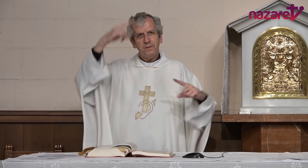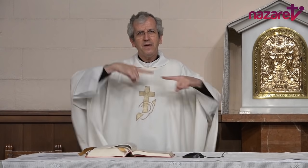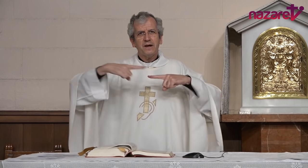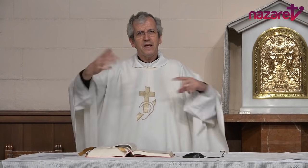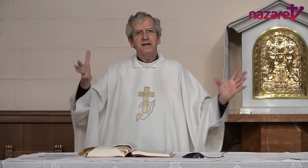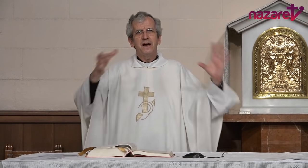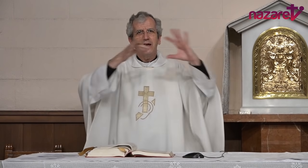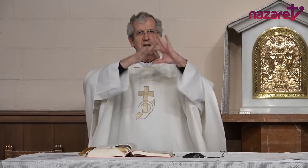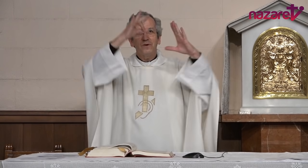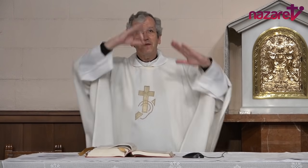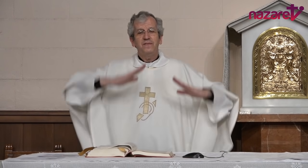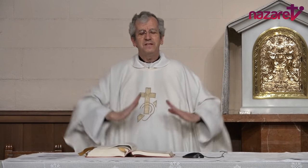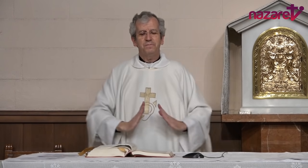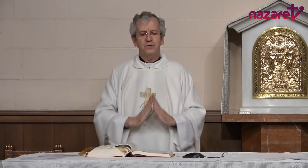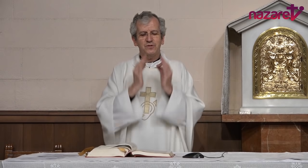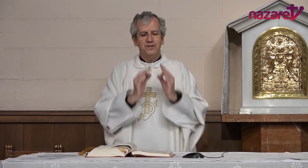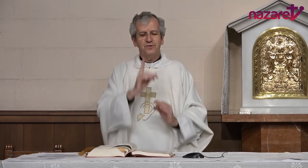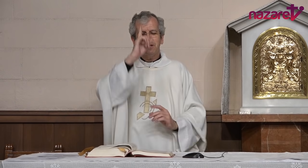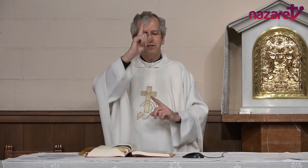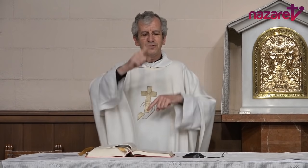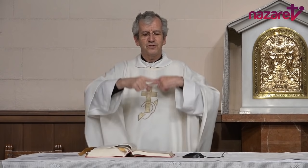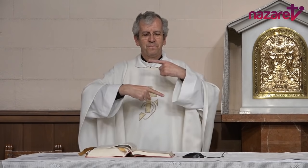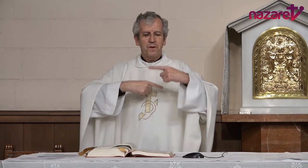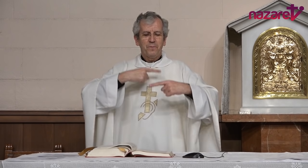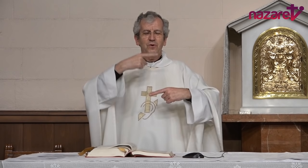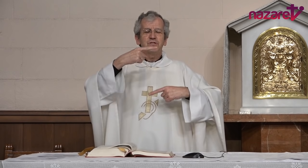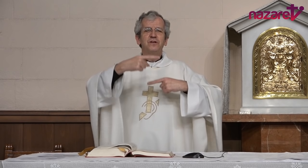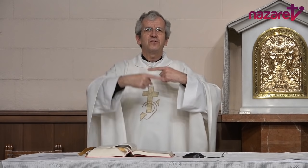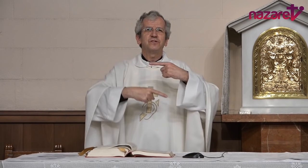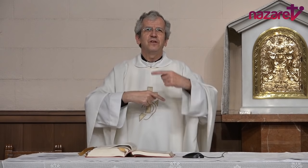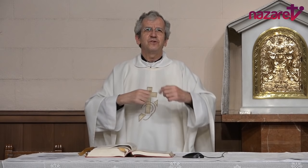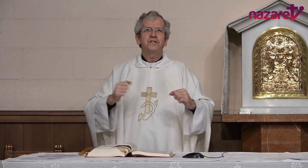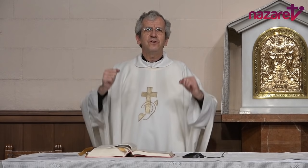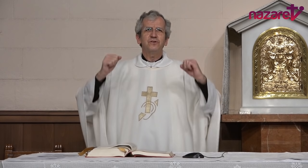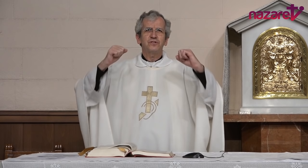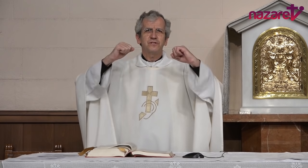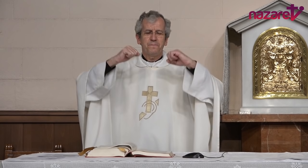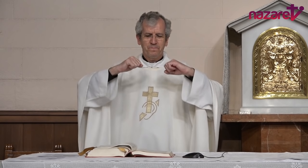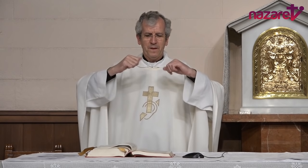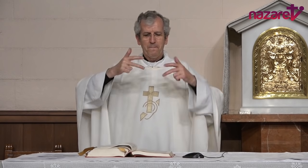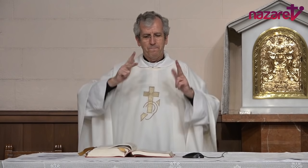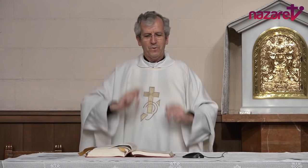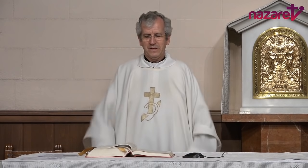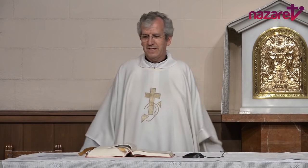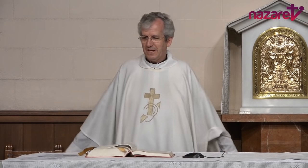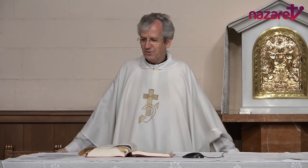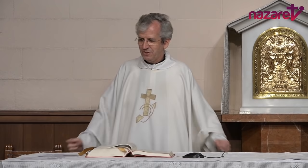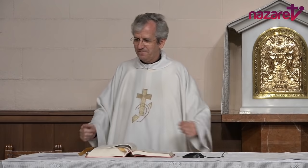vive y reina en la unidad del Espíritu Santo y es Dios por los siglos de los siglos. Podéis